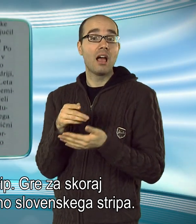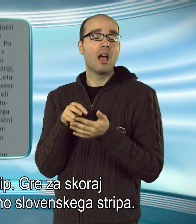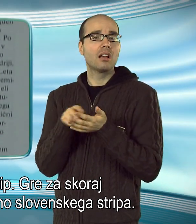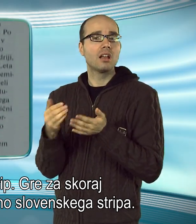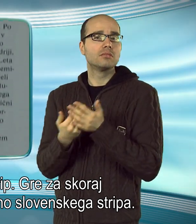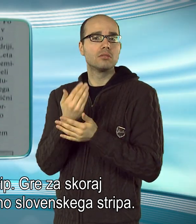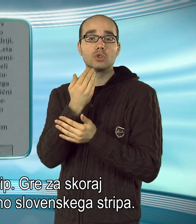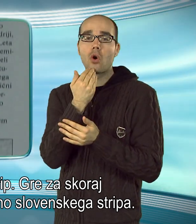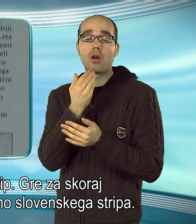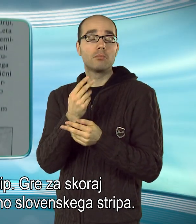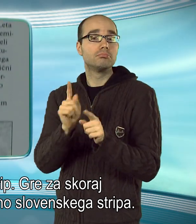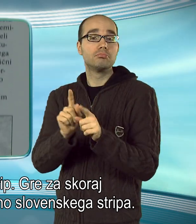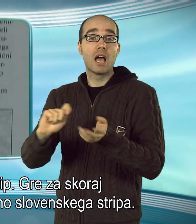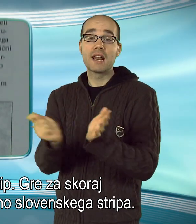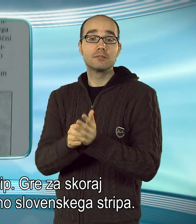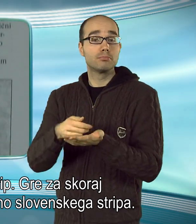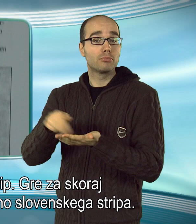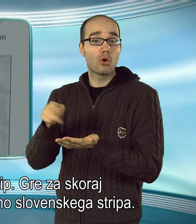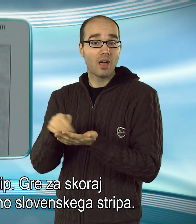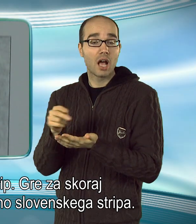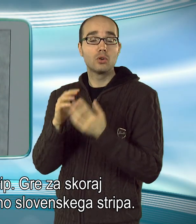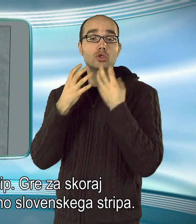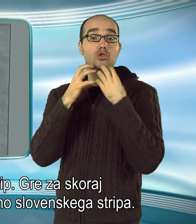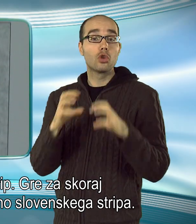Gre za skoraj razprodano zgodovino slovenskega stripa.